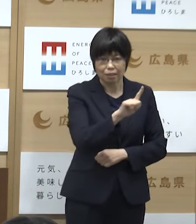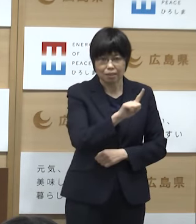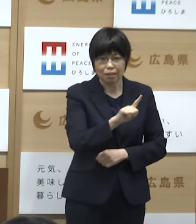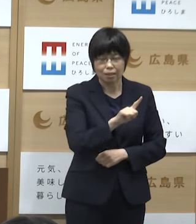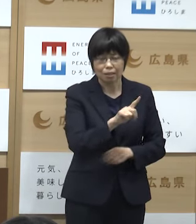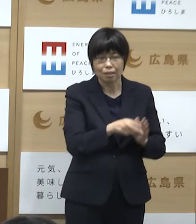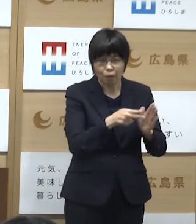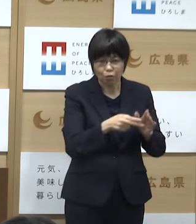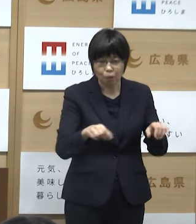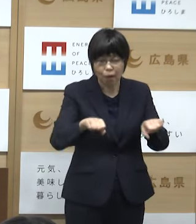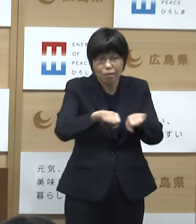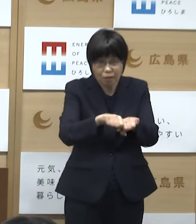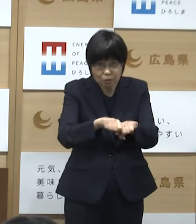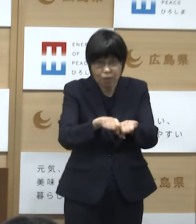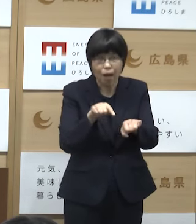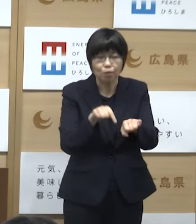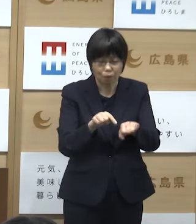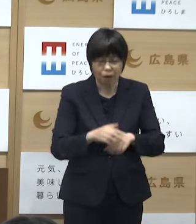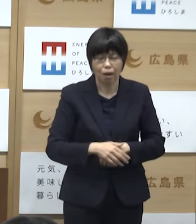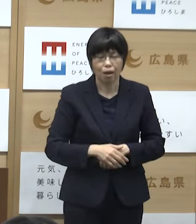その当然、